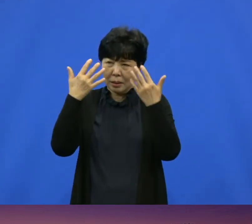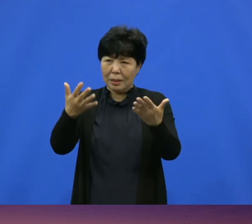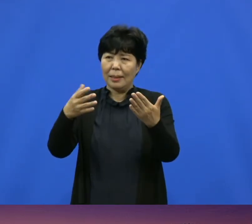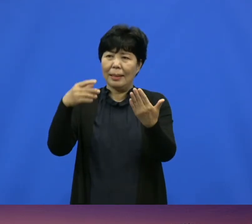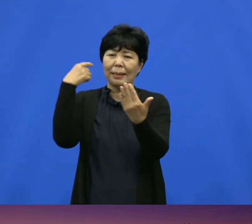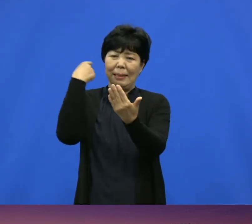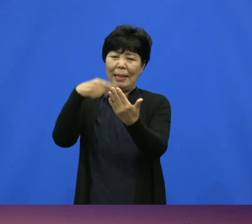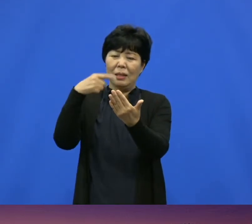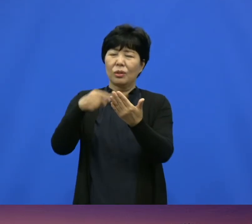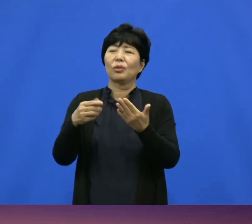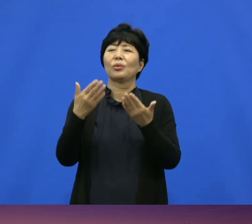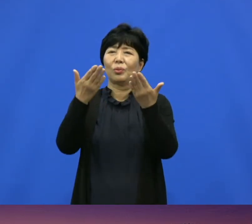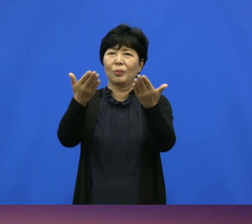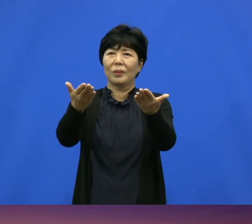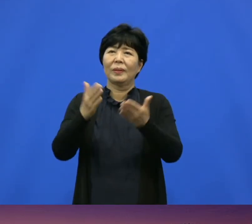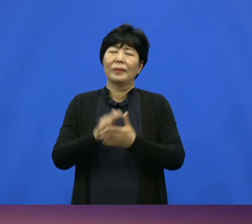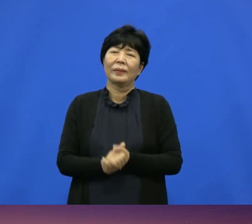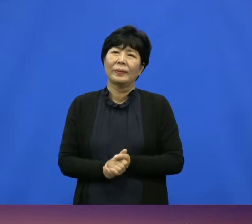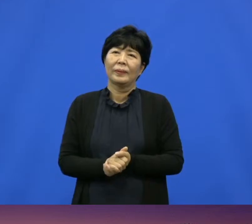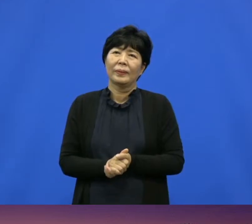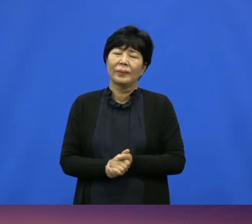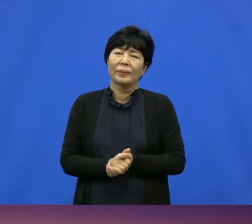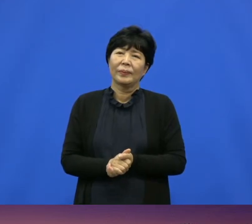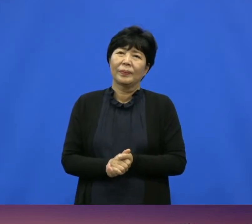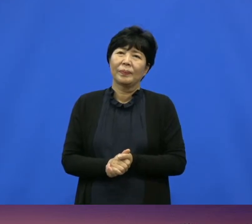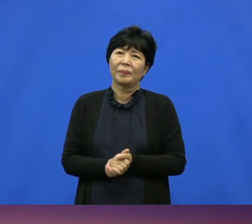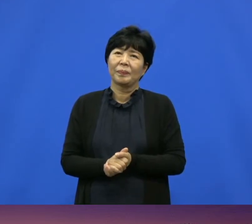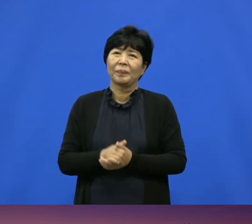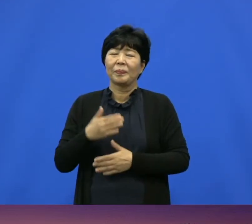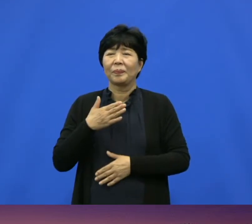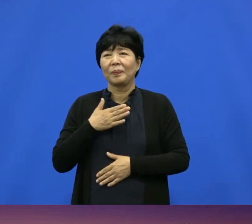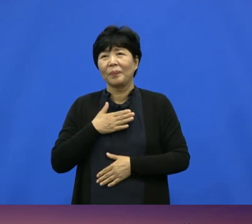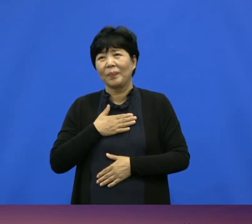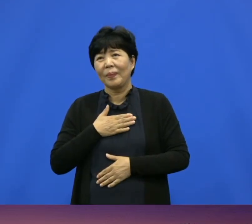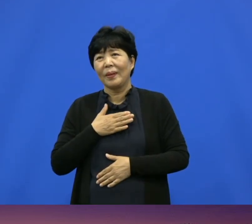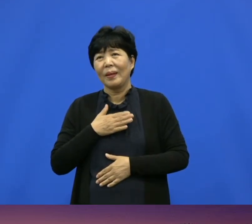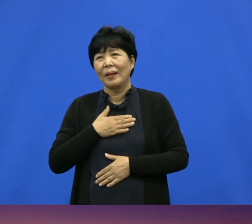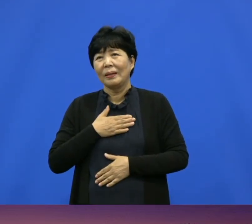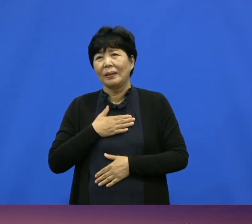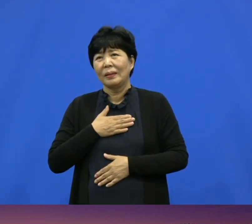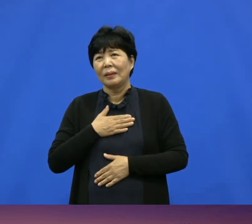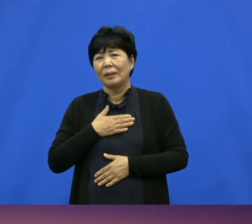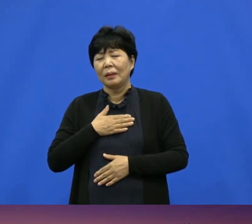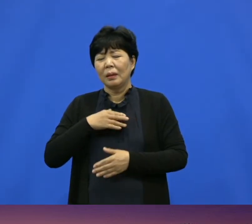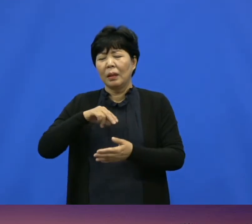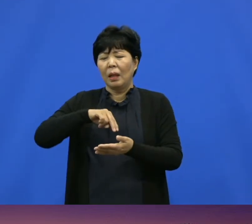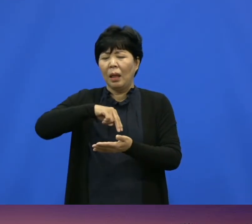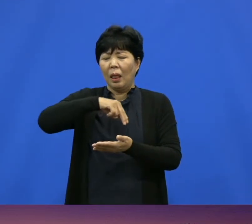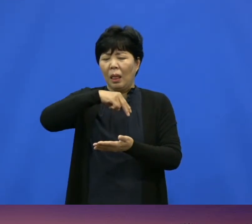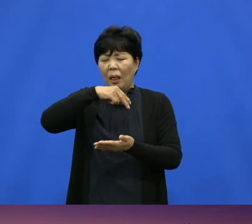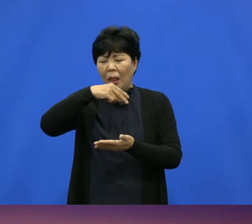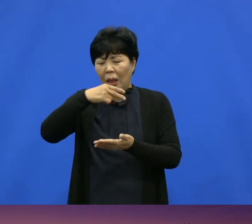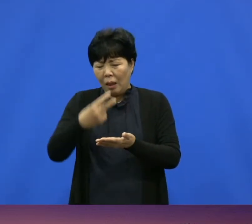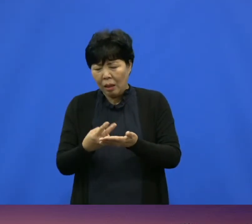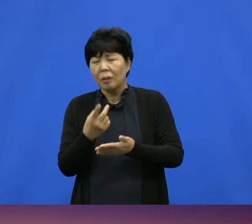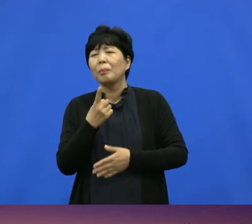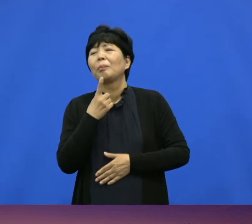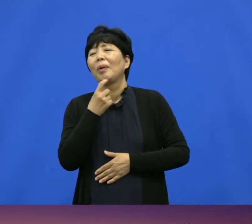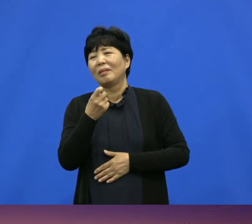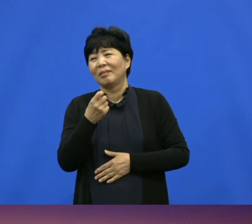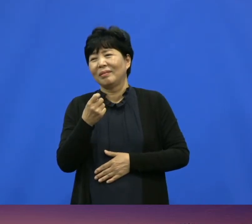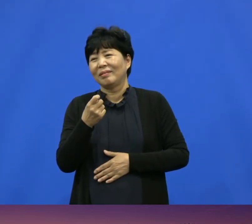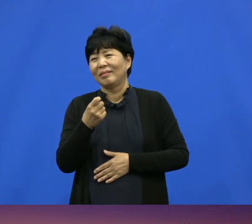것을 경험하게 되는 것입니다. 나는 거의 넘어질 뻔하였고 나의